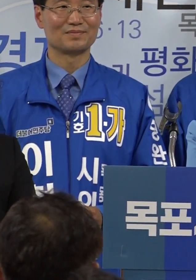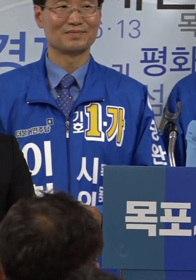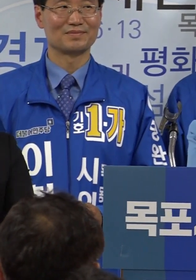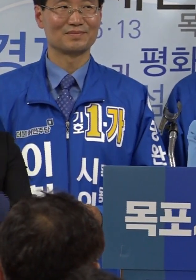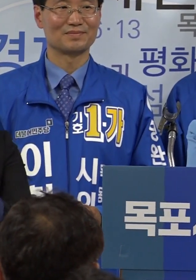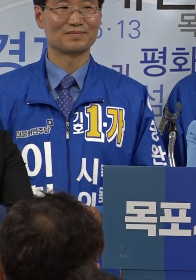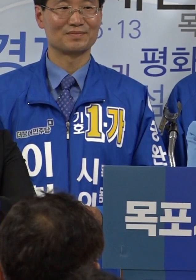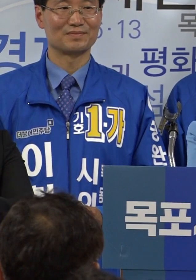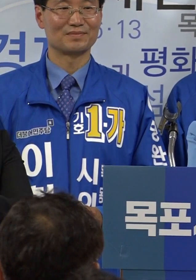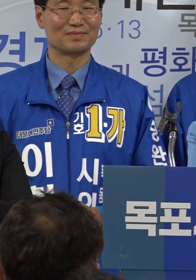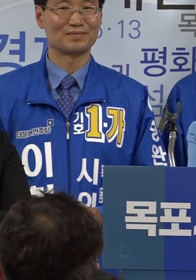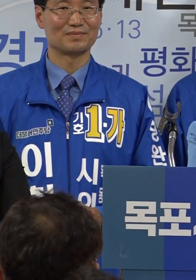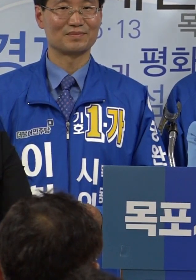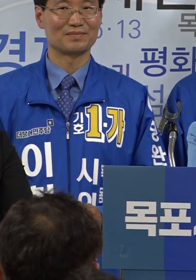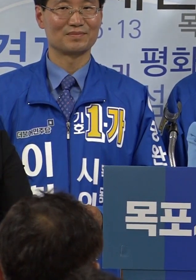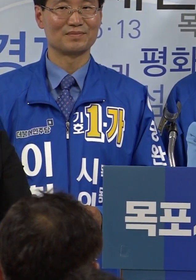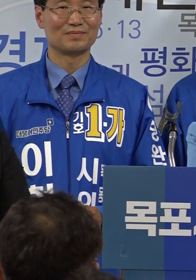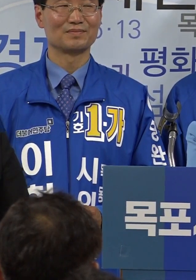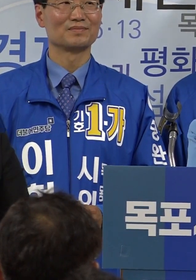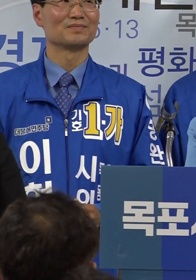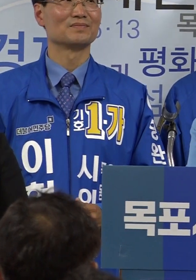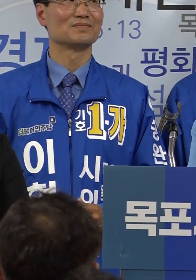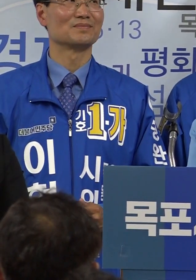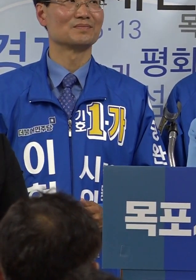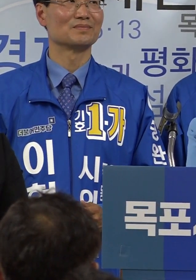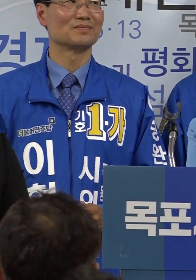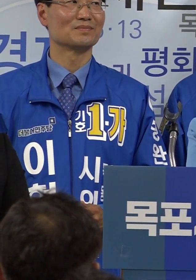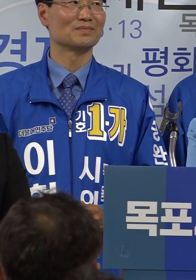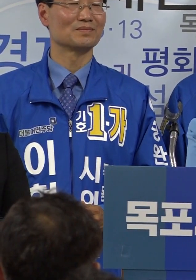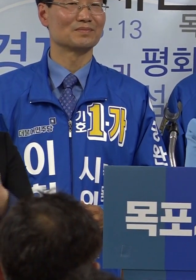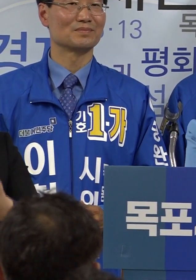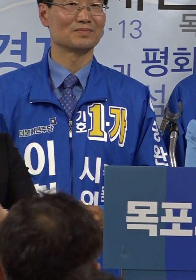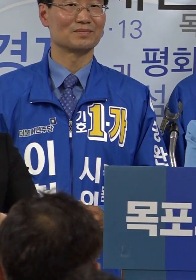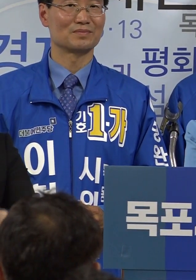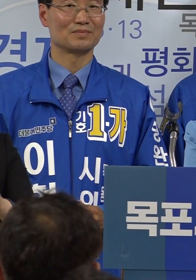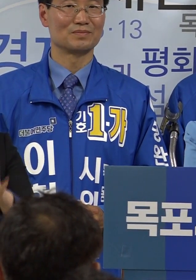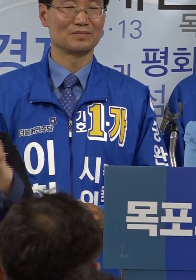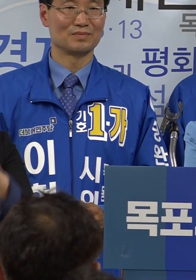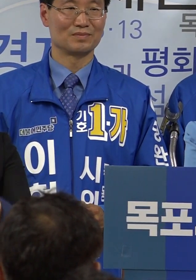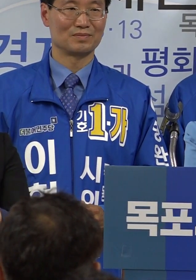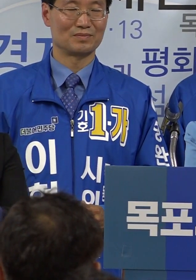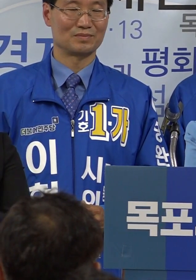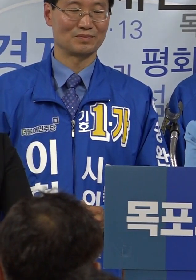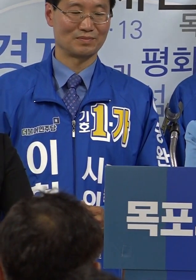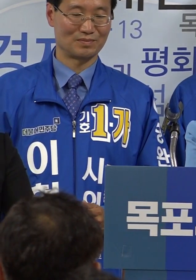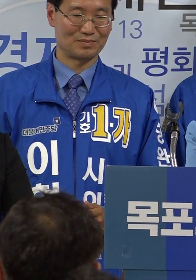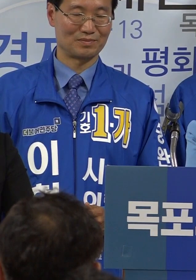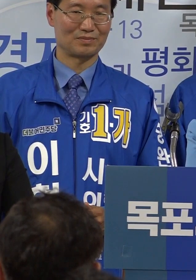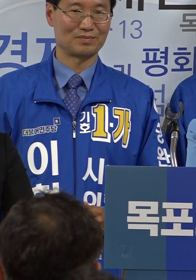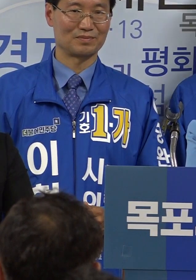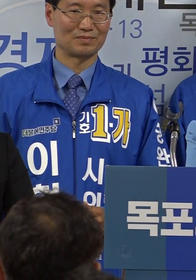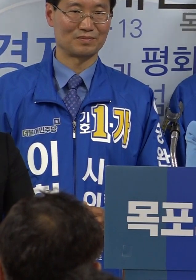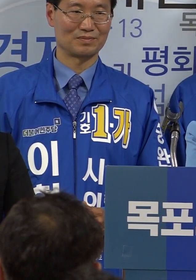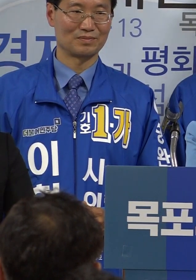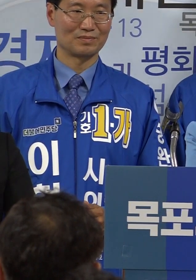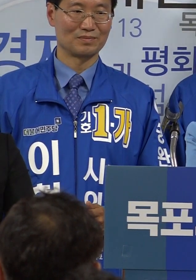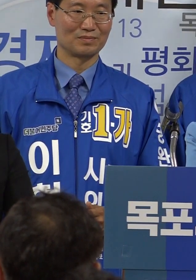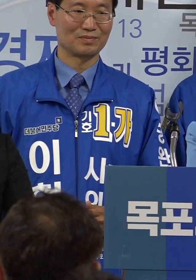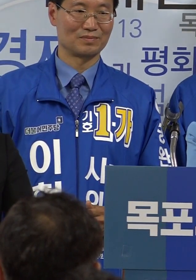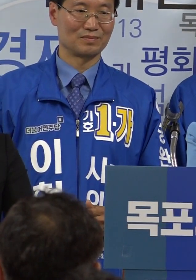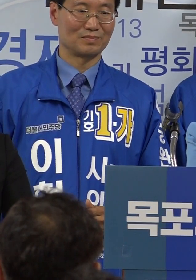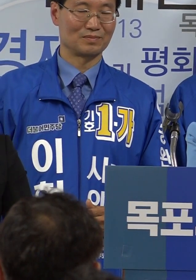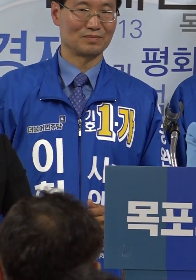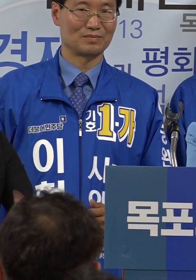목포의 감사함을 잊지 않고 있습니다. 목포 출신의 김대중 대통령이 저 추미애를